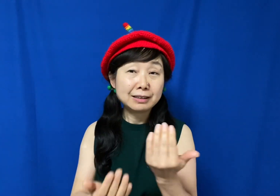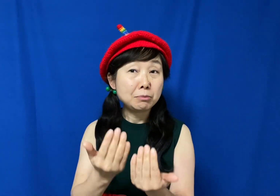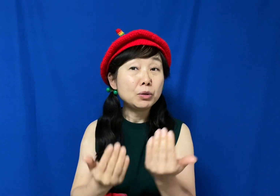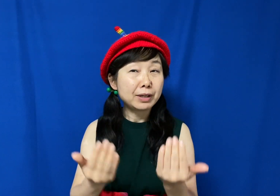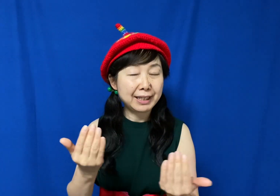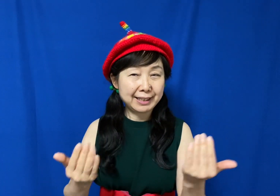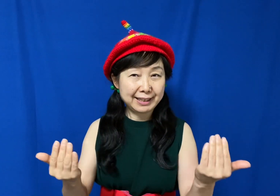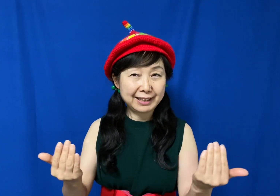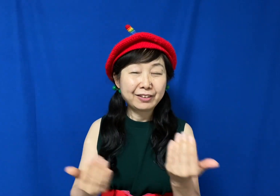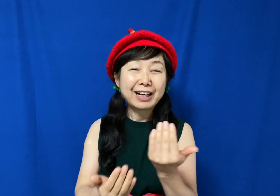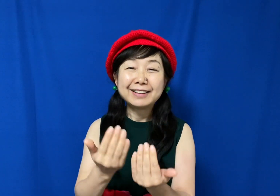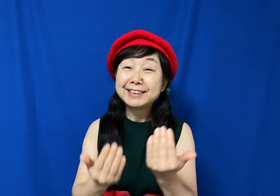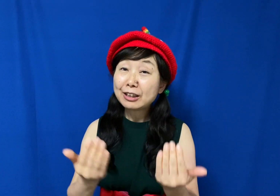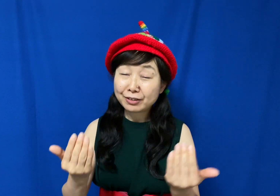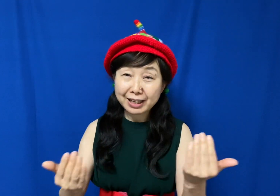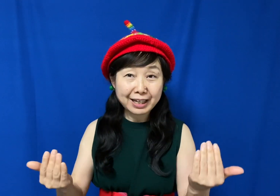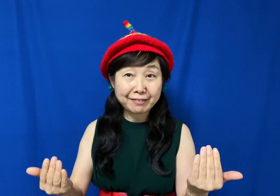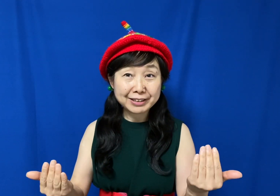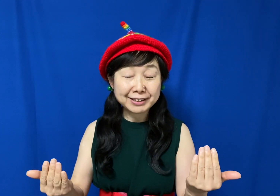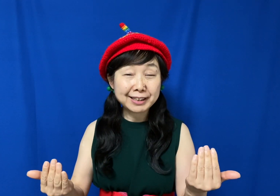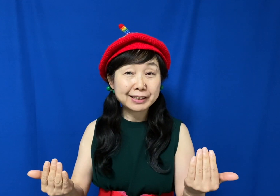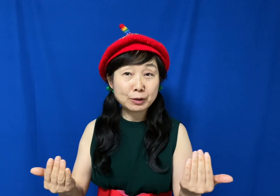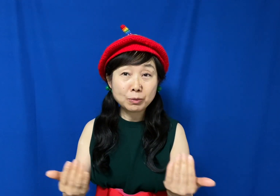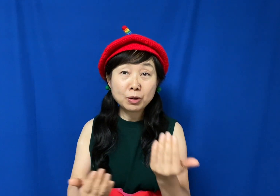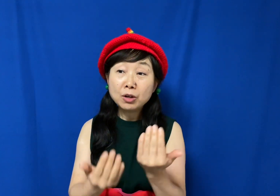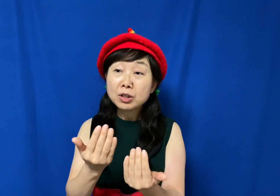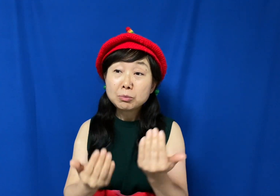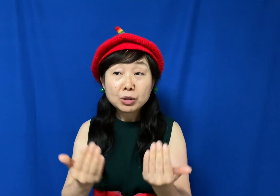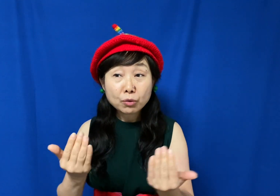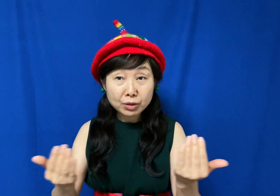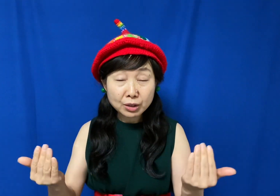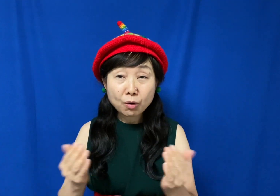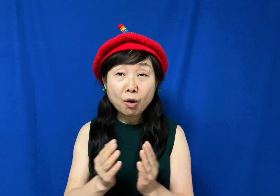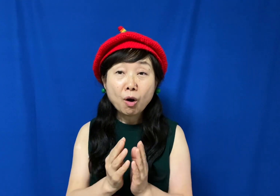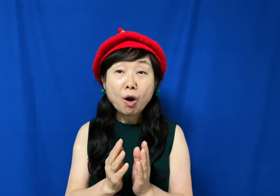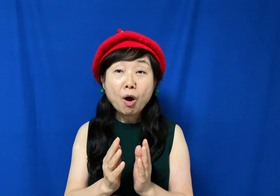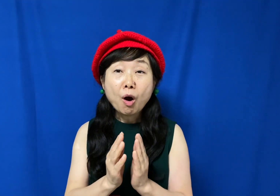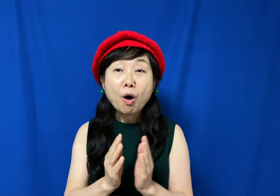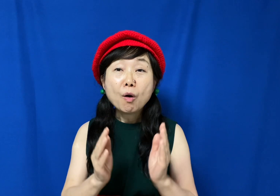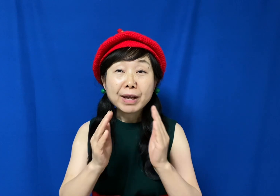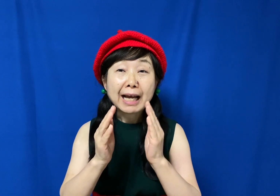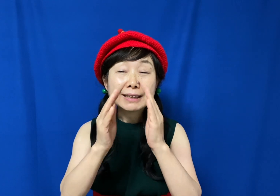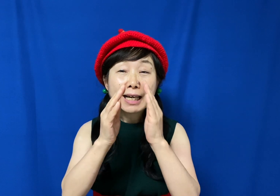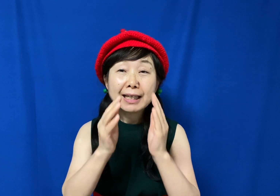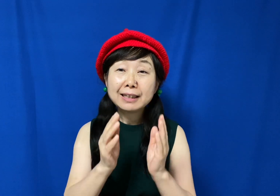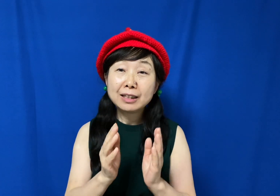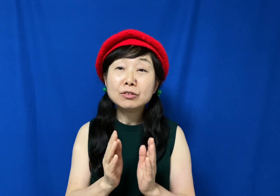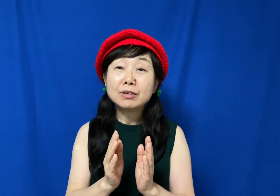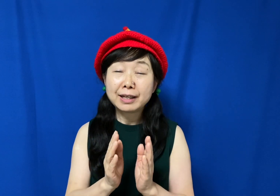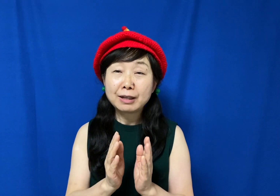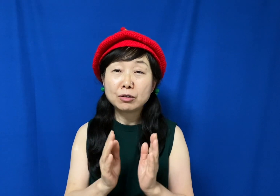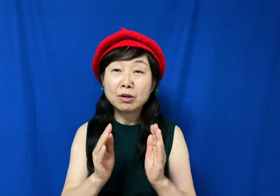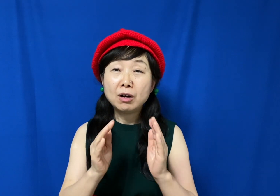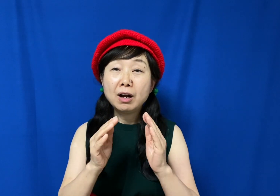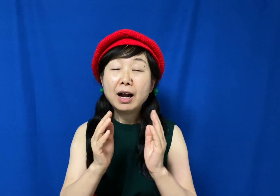緑とか草とか表すんですけども、緑の野菜っていうのがね、この